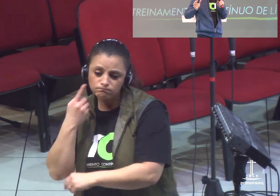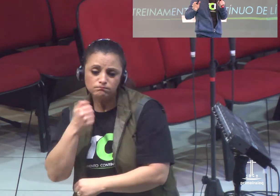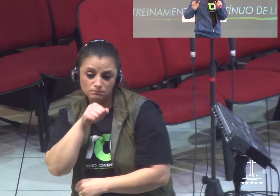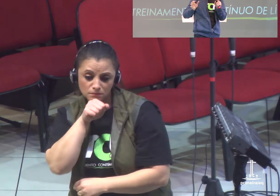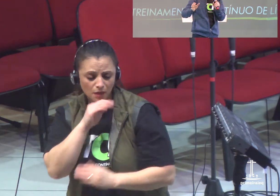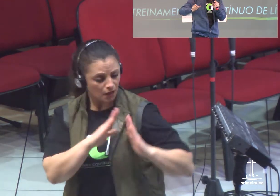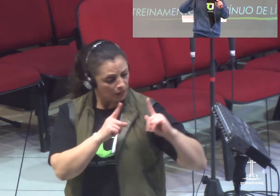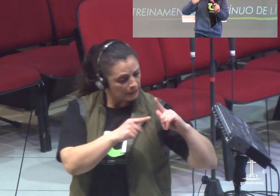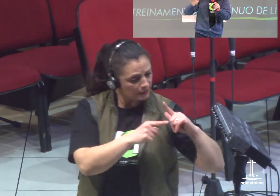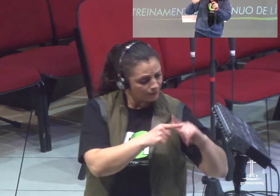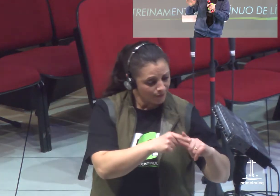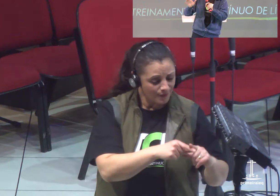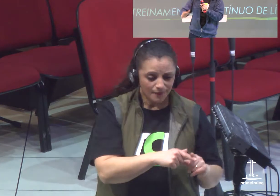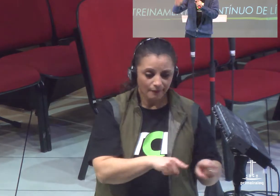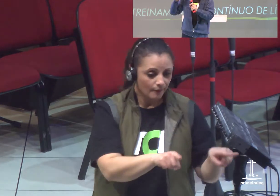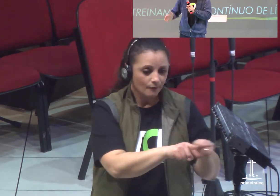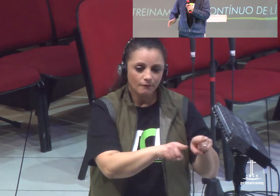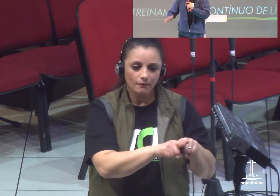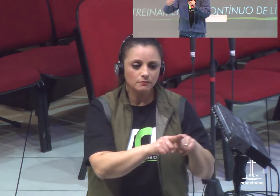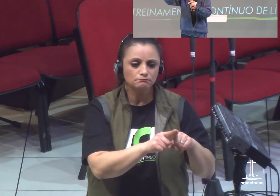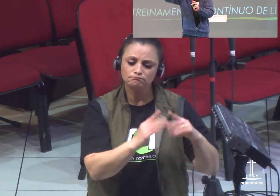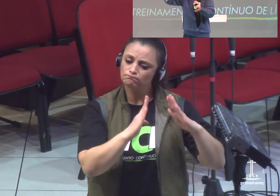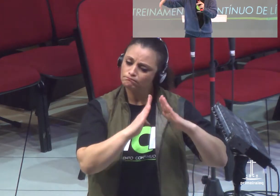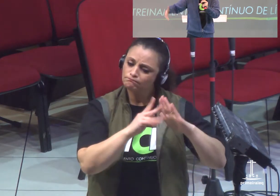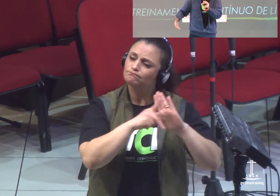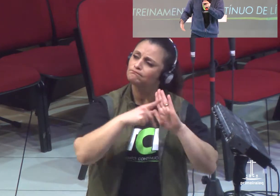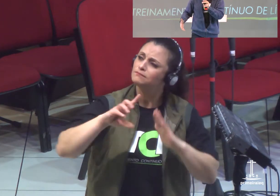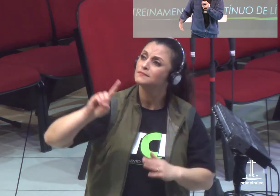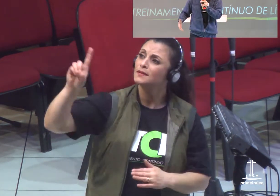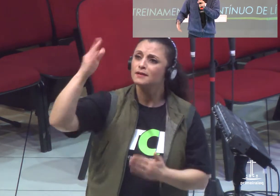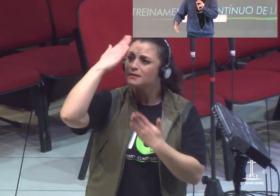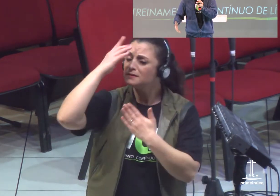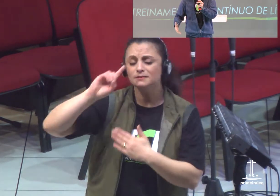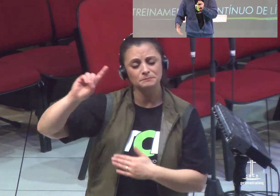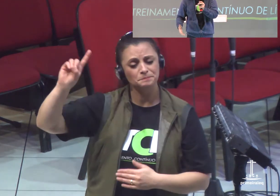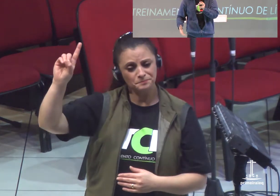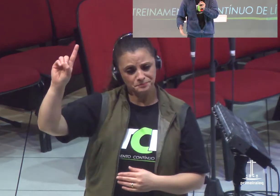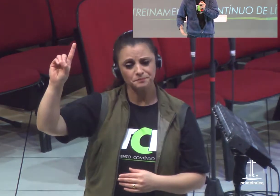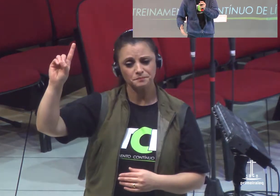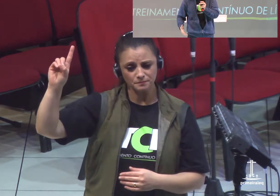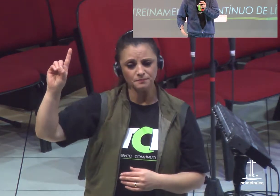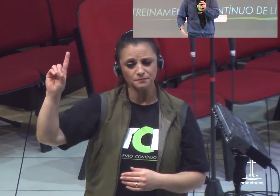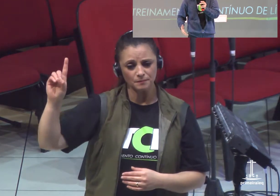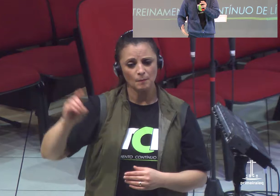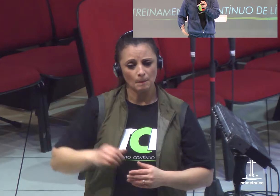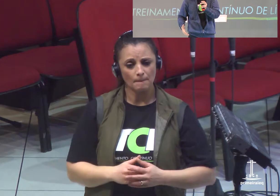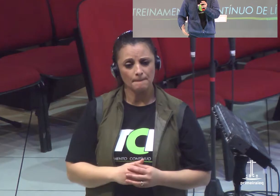Algumas igrejas às vezes são como casas-lares. E repito, graças a Deus pelas casas-lares.